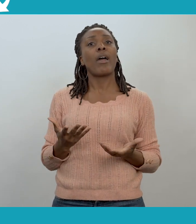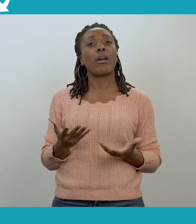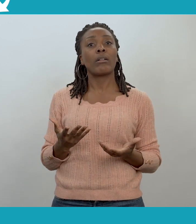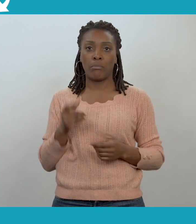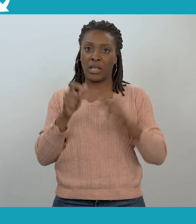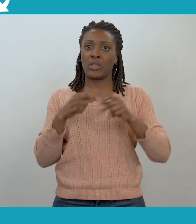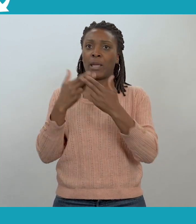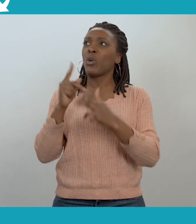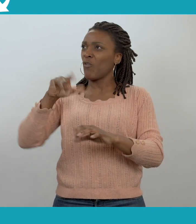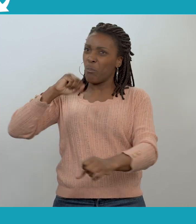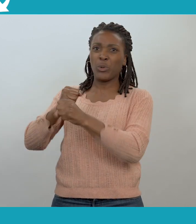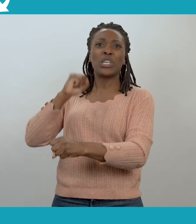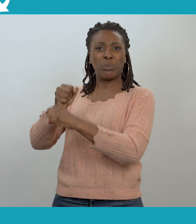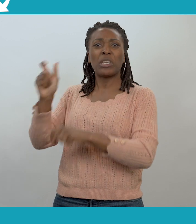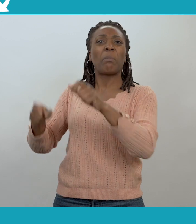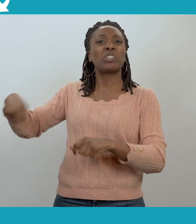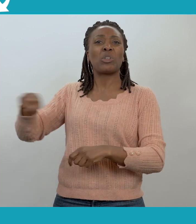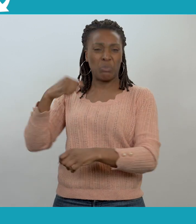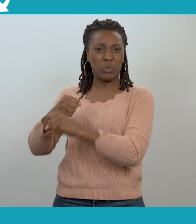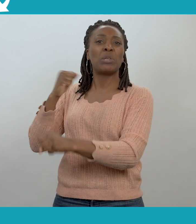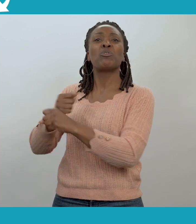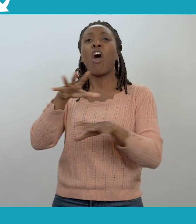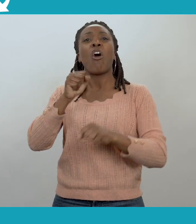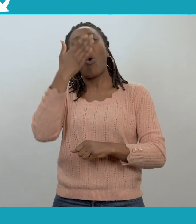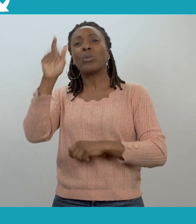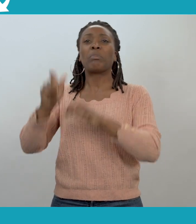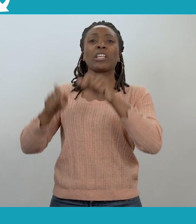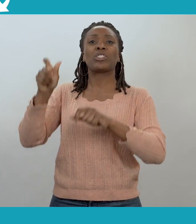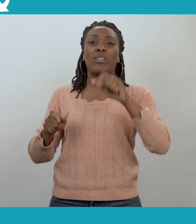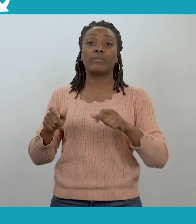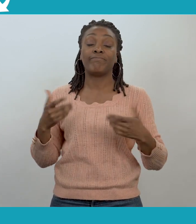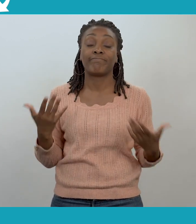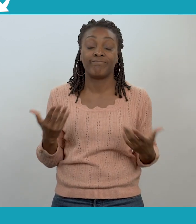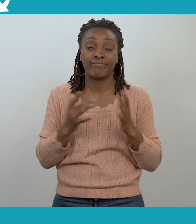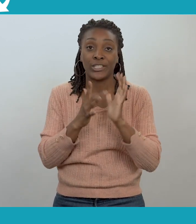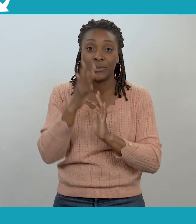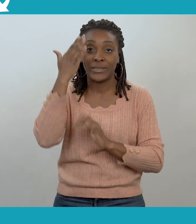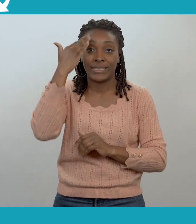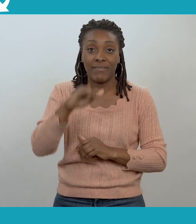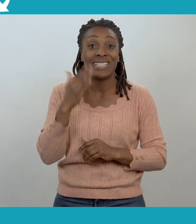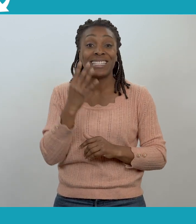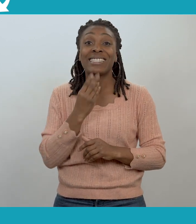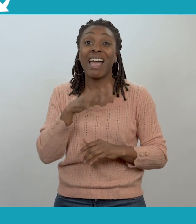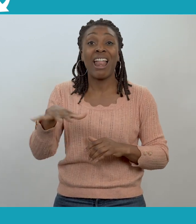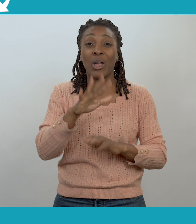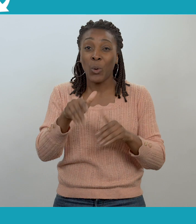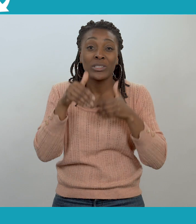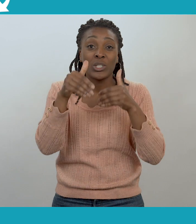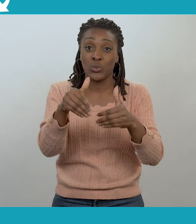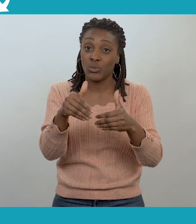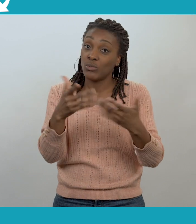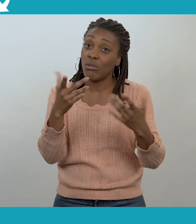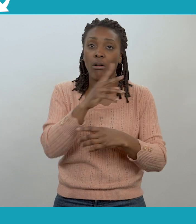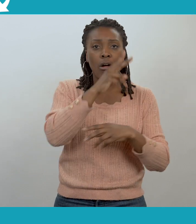va punir ses intendants et en engager d'autres. Jésus savait que si Israël continuait sur sa même voie, il serait